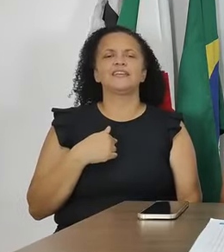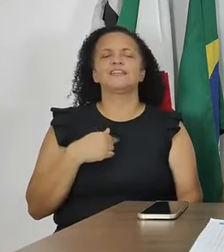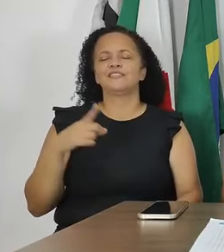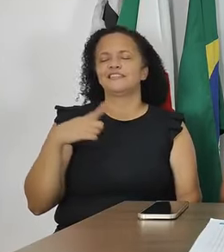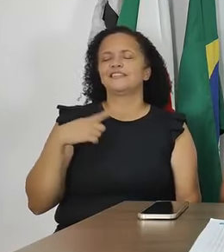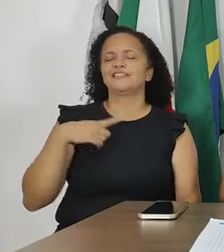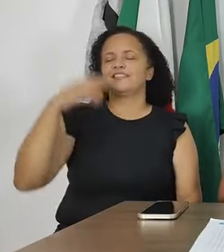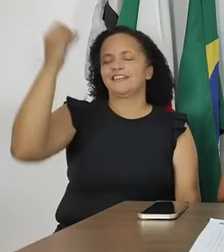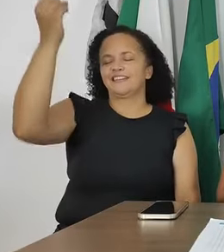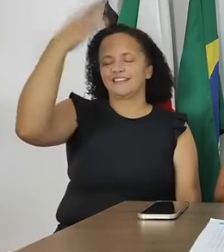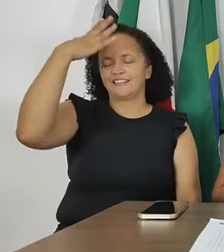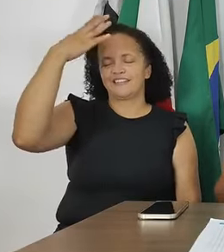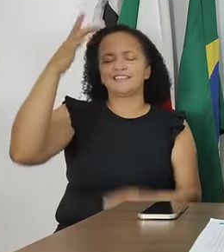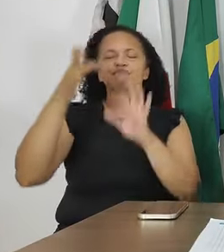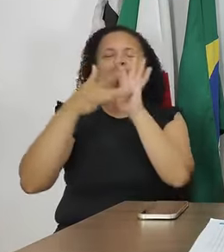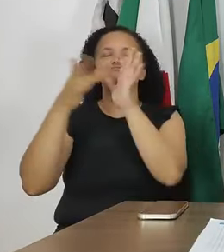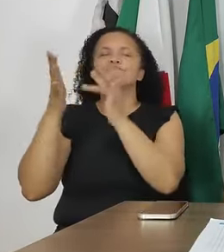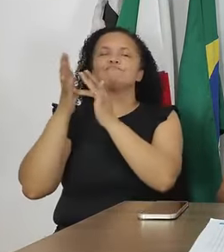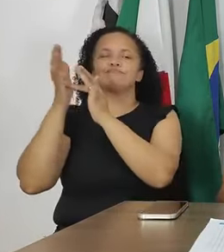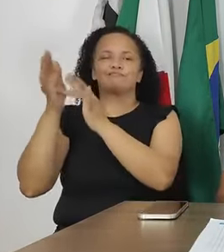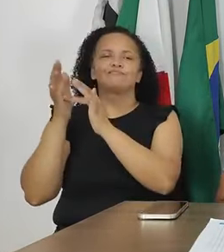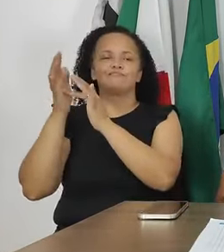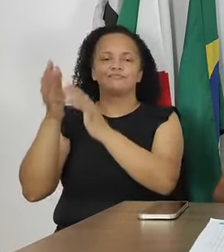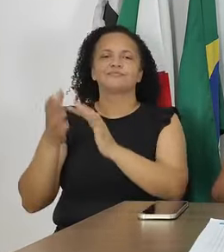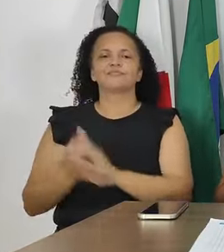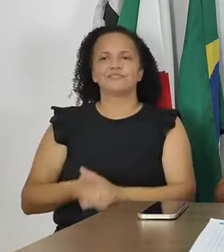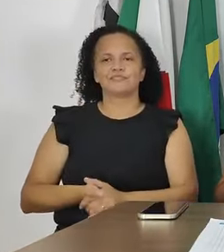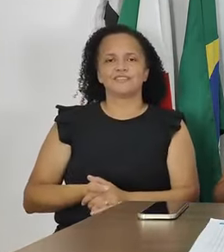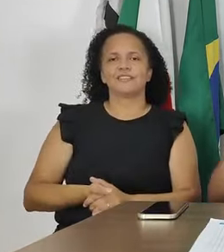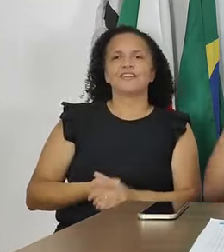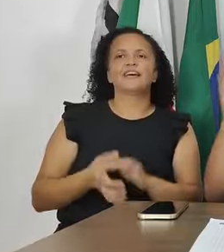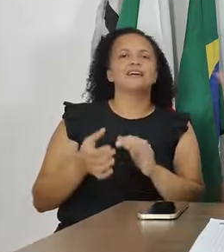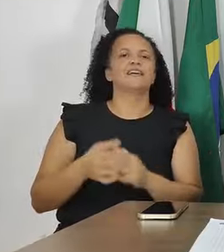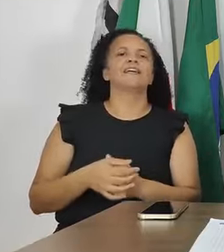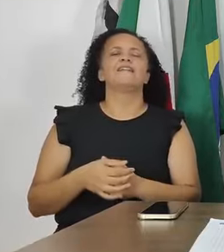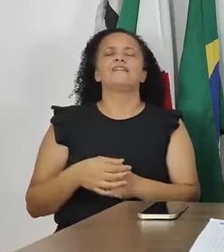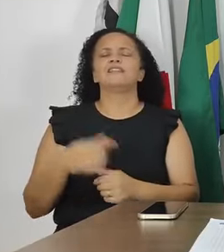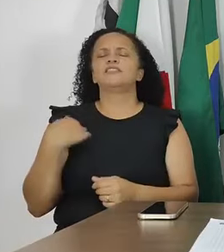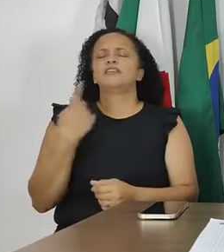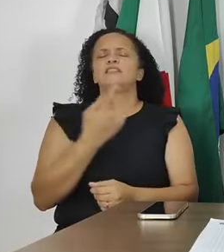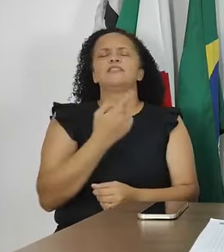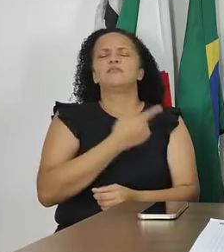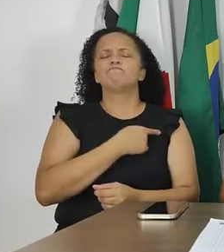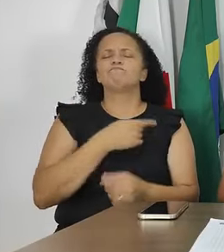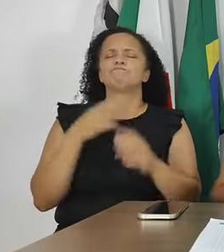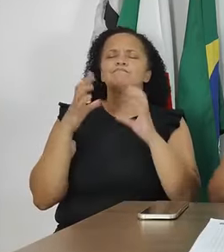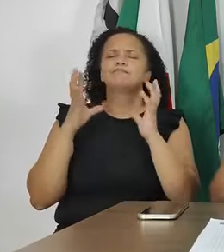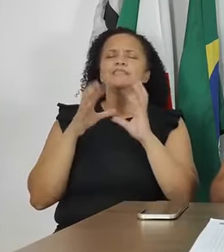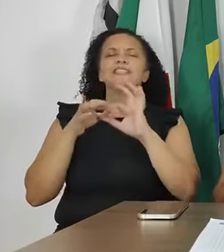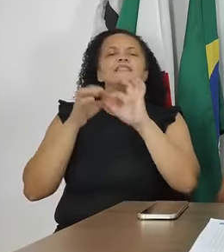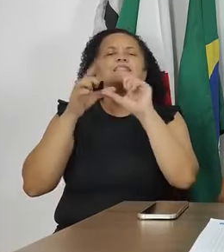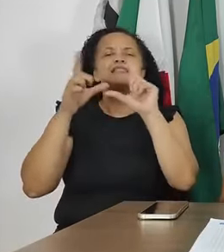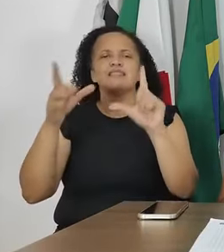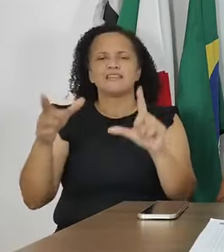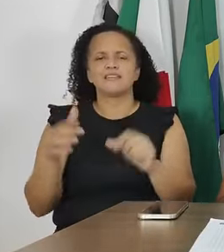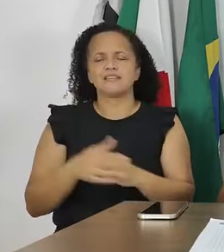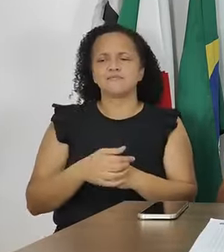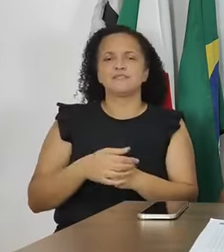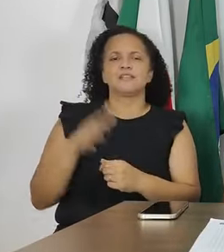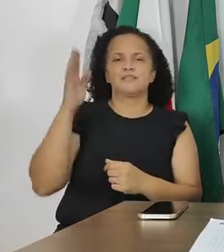graça de Jesus. E a lei do Espírito de vida em Cristo Jesus me libertou do pecado e da morte, tornando-me uma